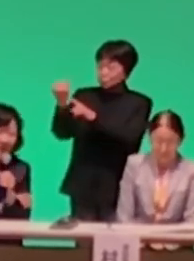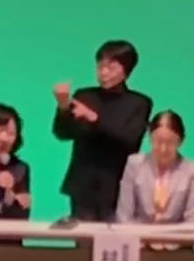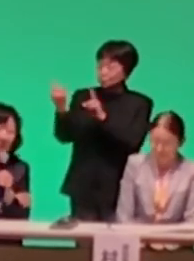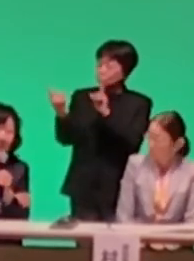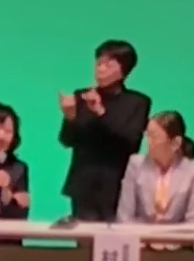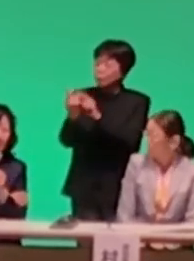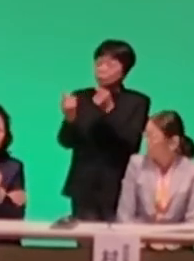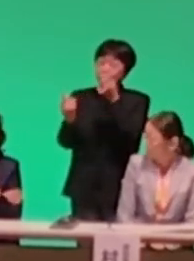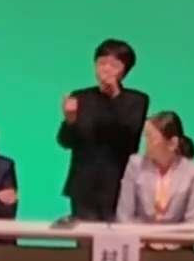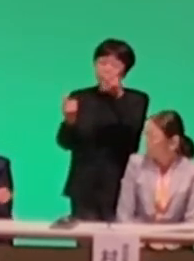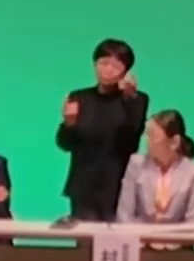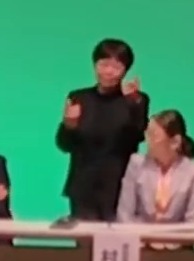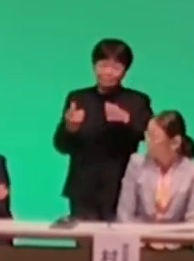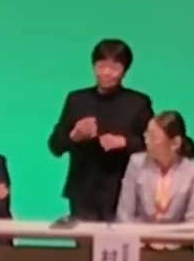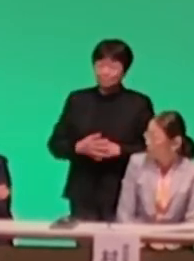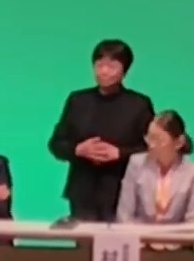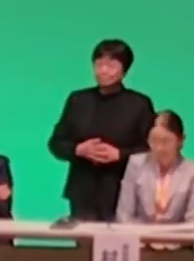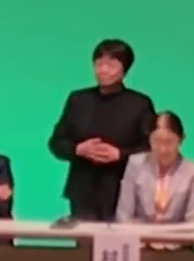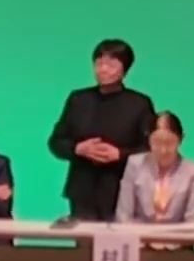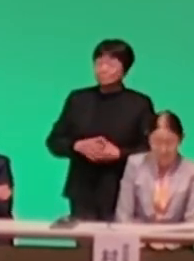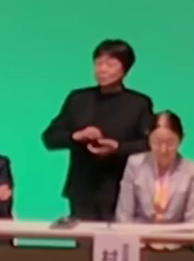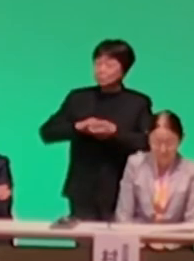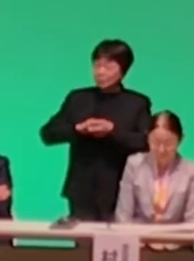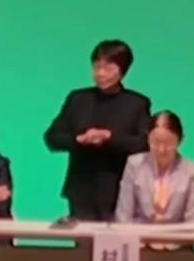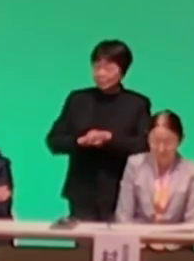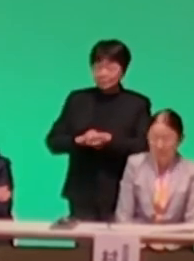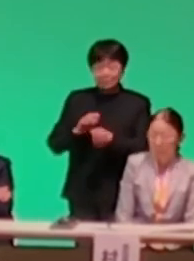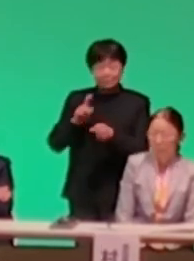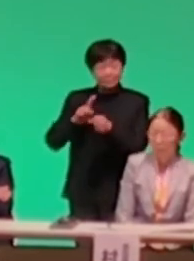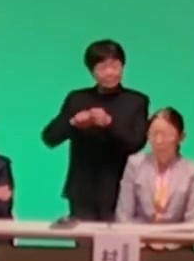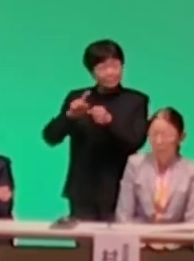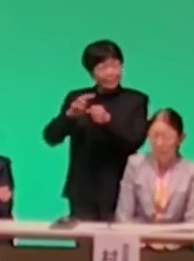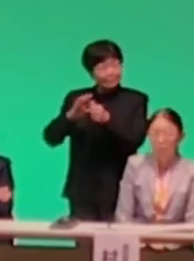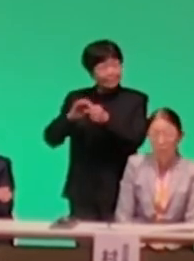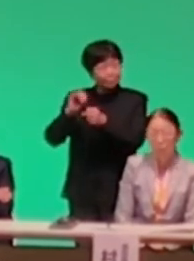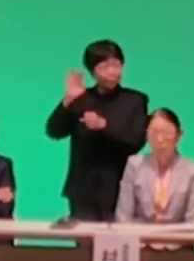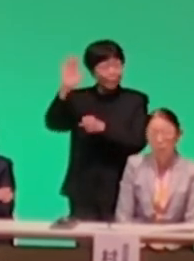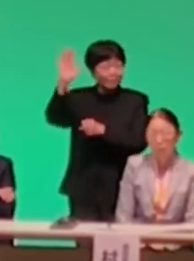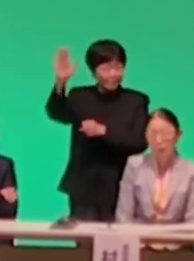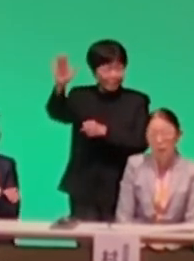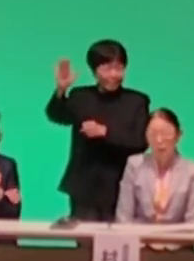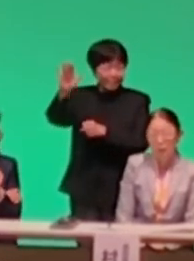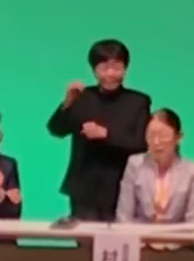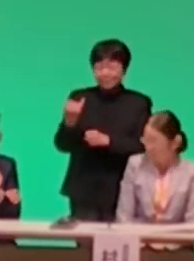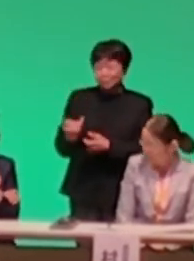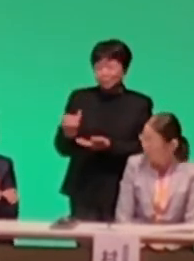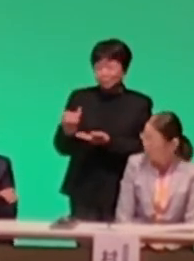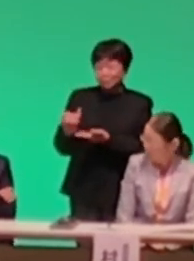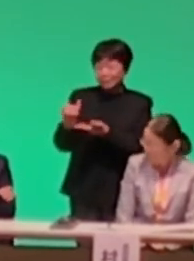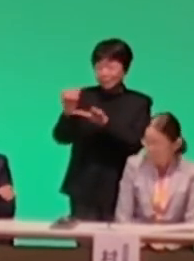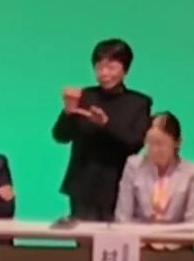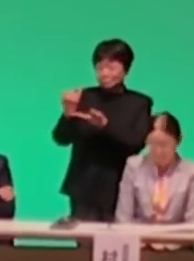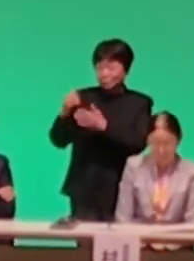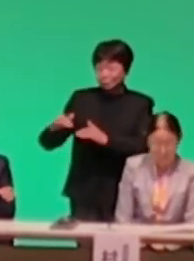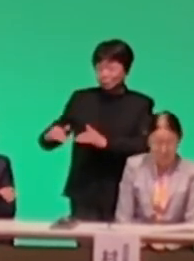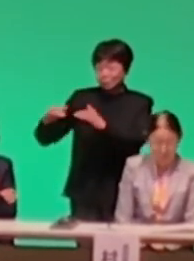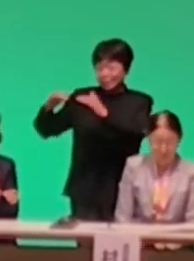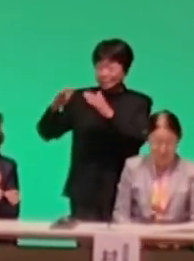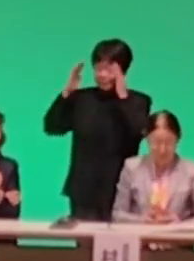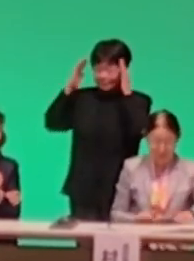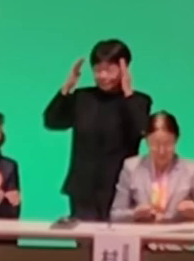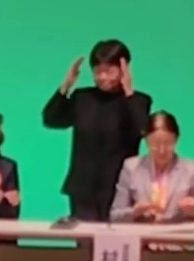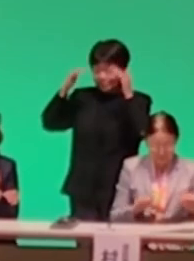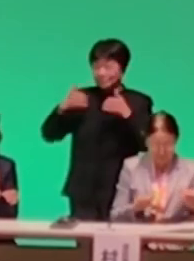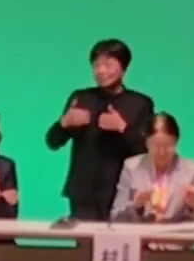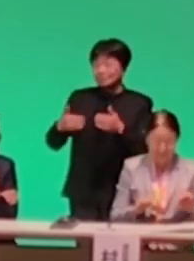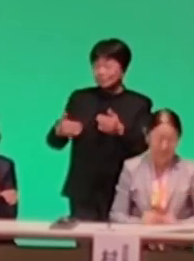ことはないんですけれども、まあ、でも必ずあと数年後にはそうやって育ってきた女性たちが頑張ってく